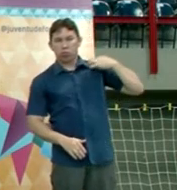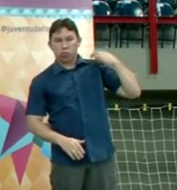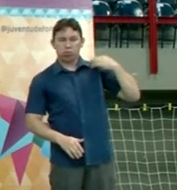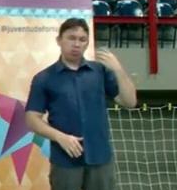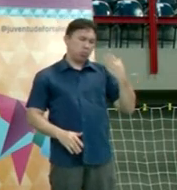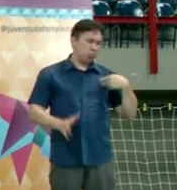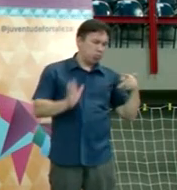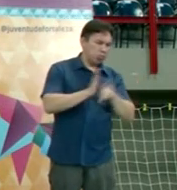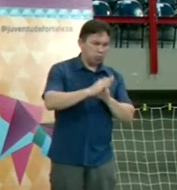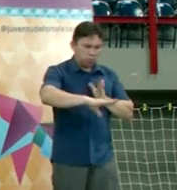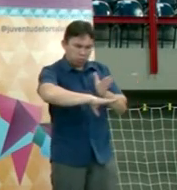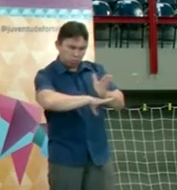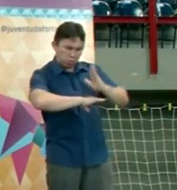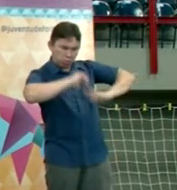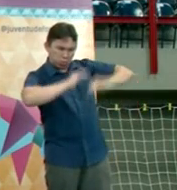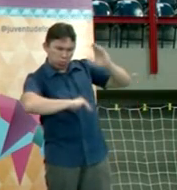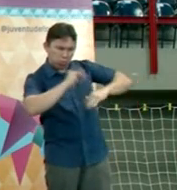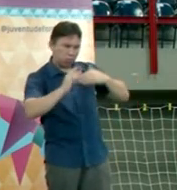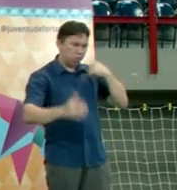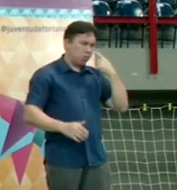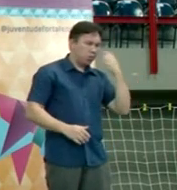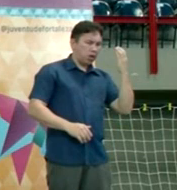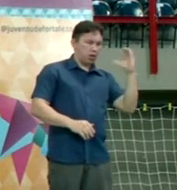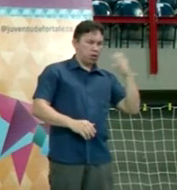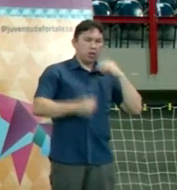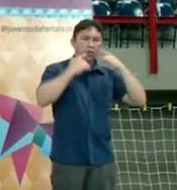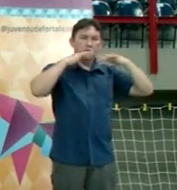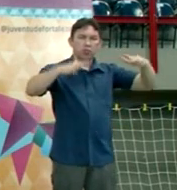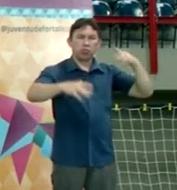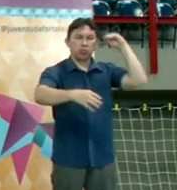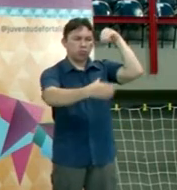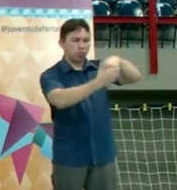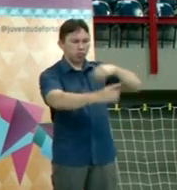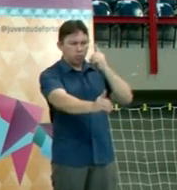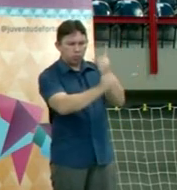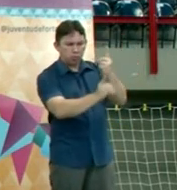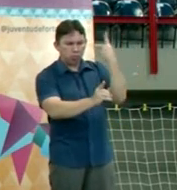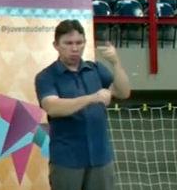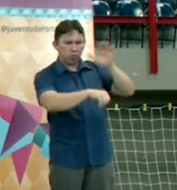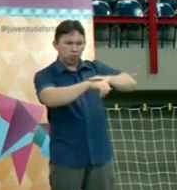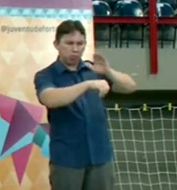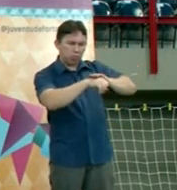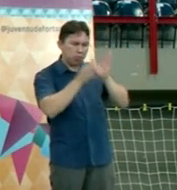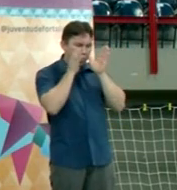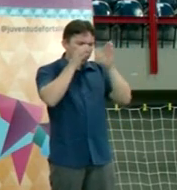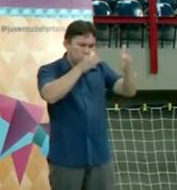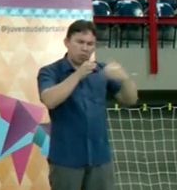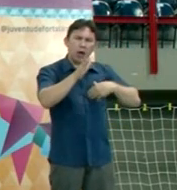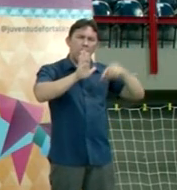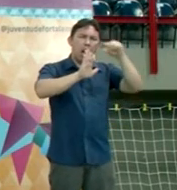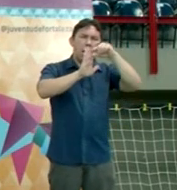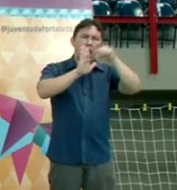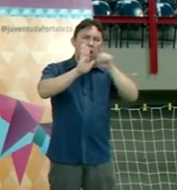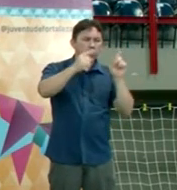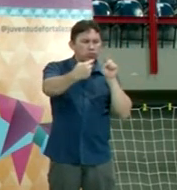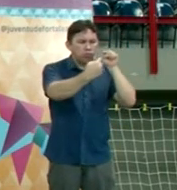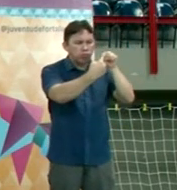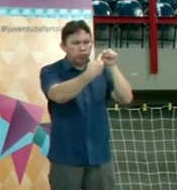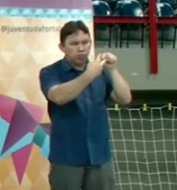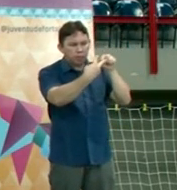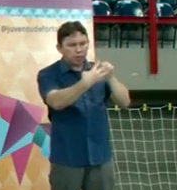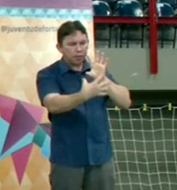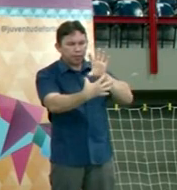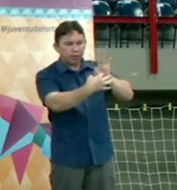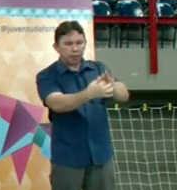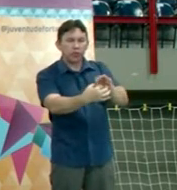de habilidades e competências das ciências da natureza. Então você vai encontrar determinadas habilidades que são ligadas